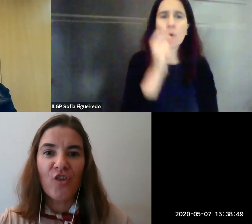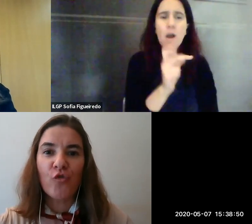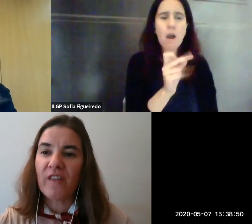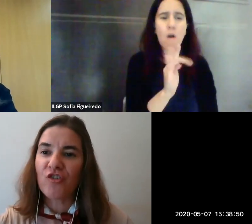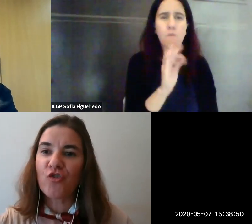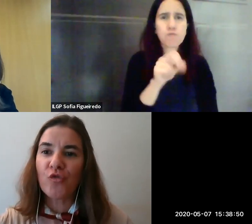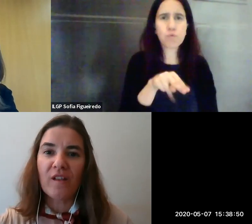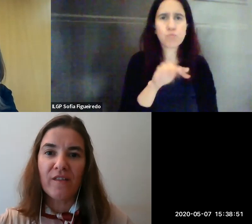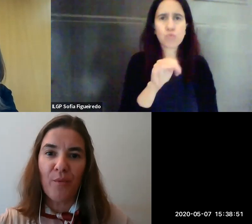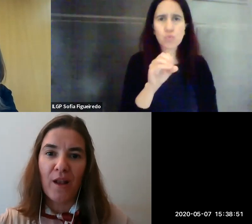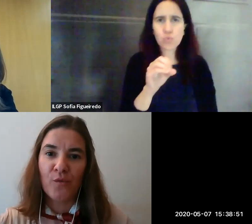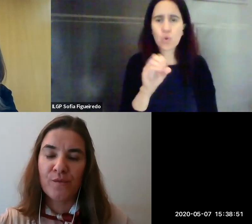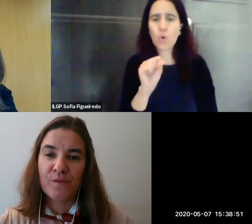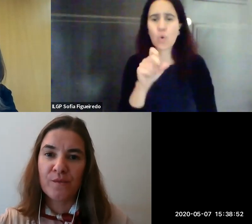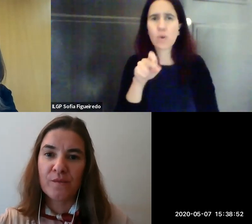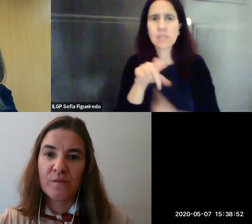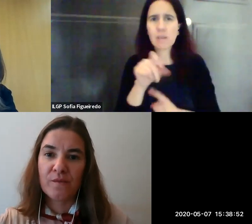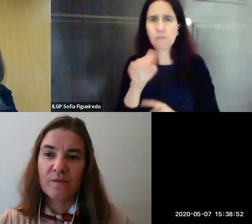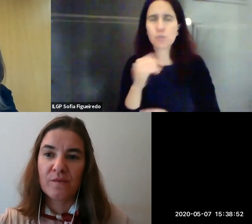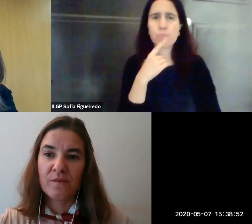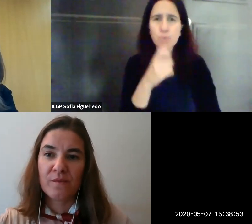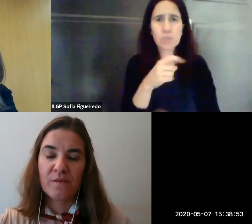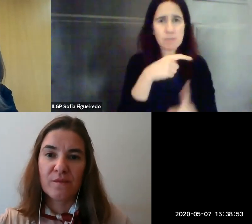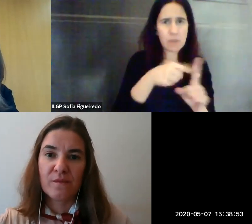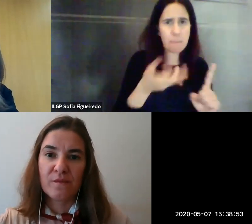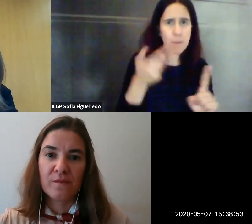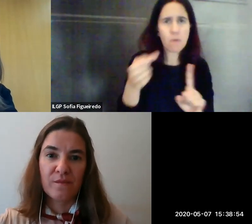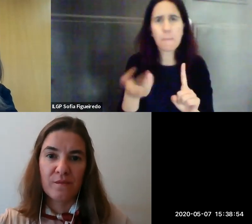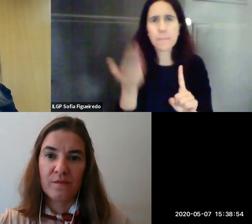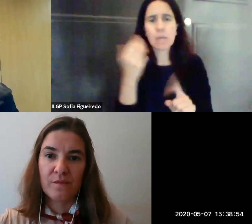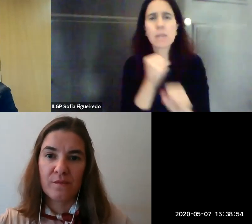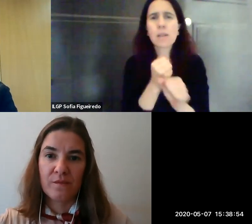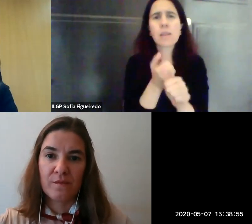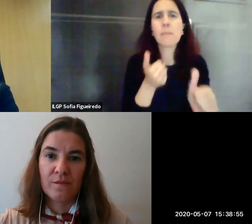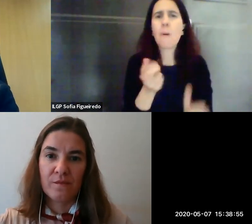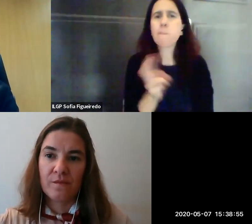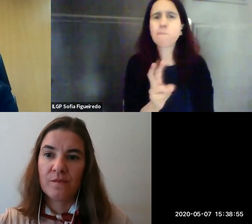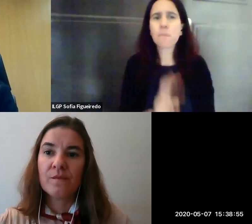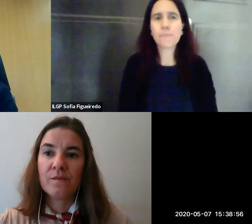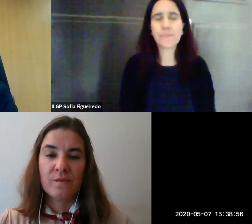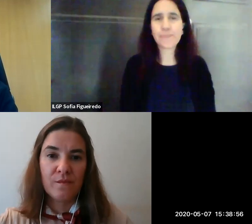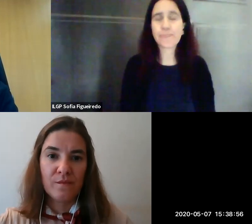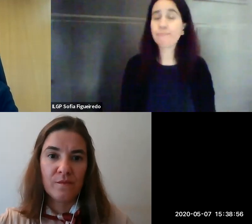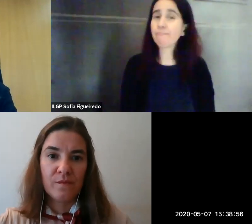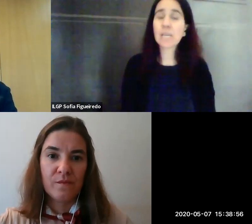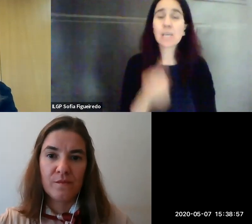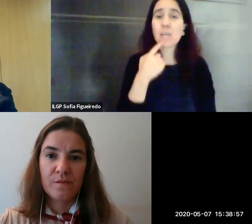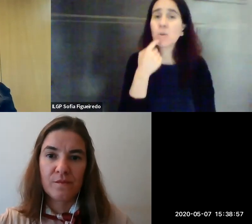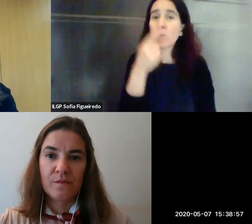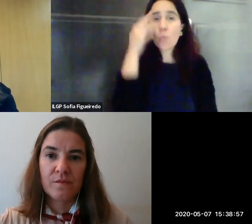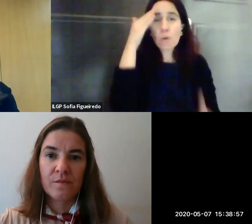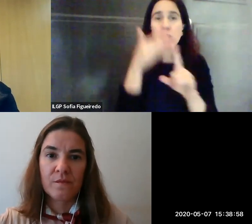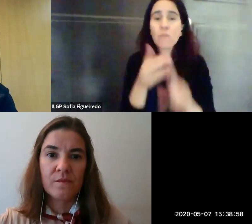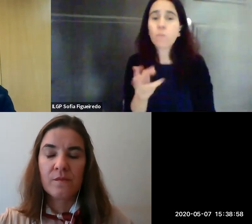vantagens ou desvantagens no teletrabalho. Eu diria que depende do objetivo que está em causa. Ou